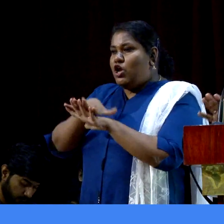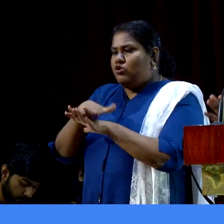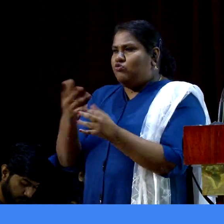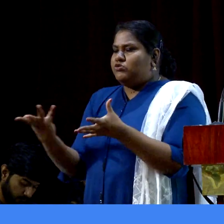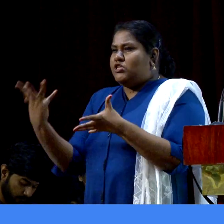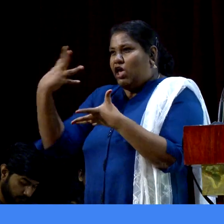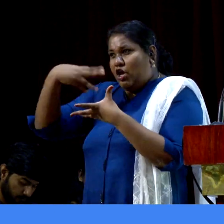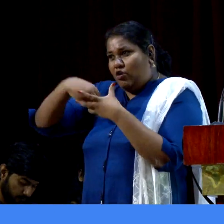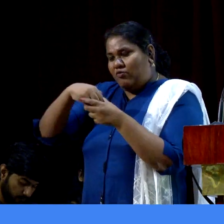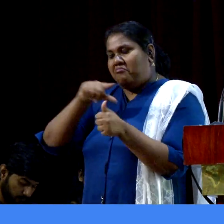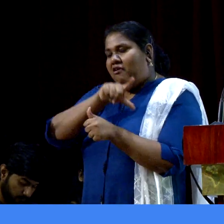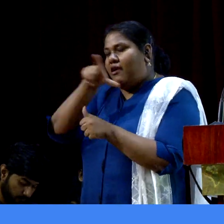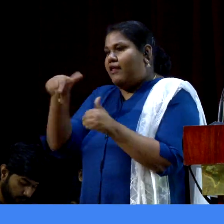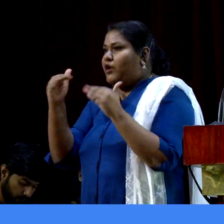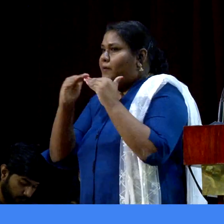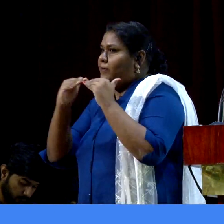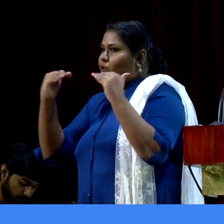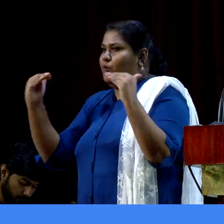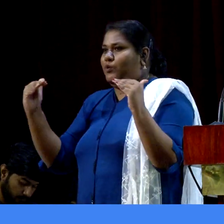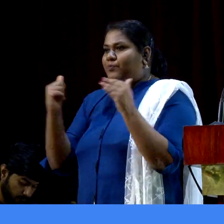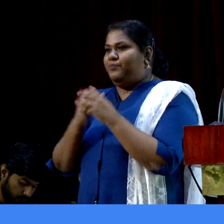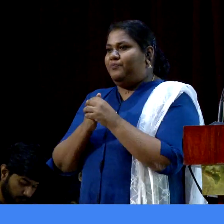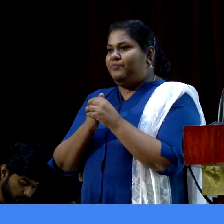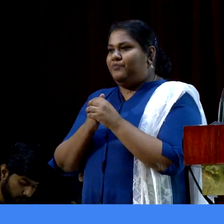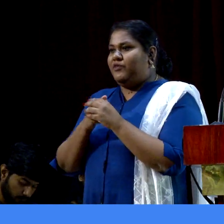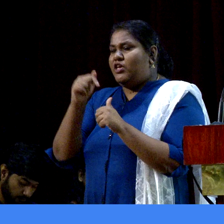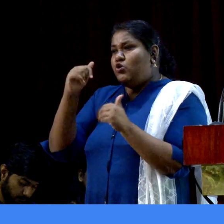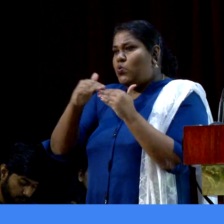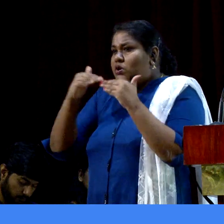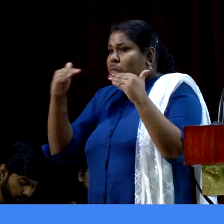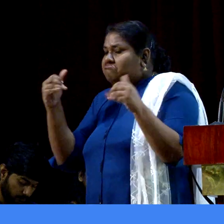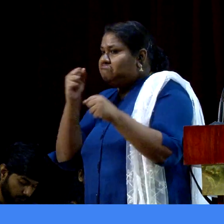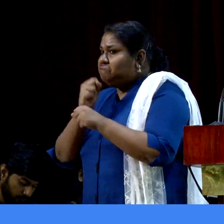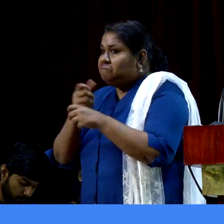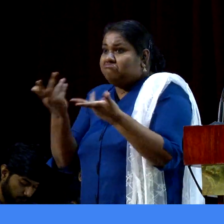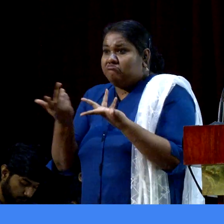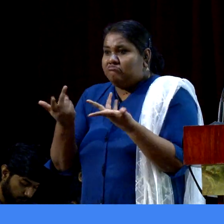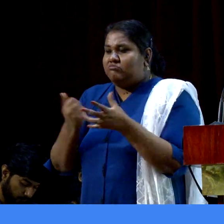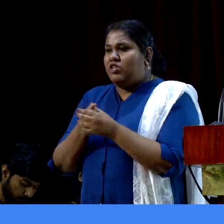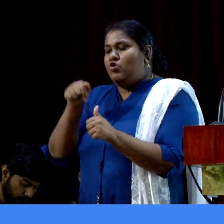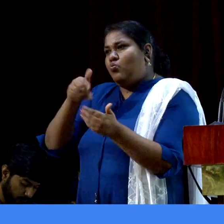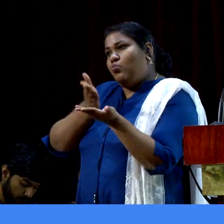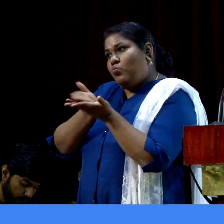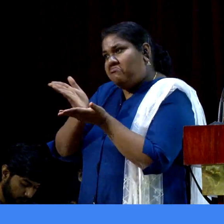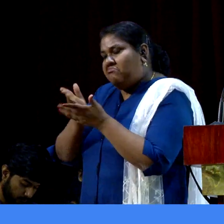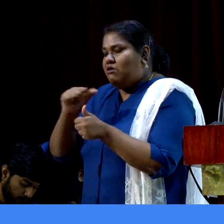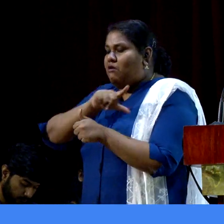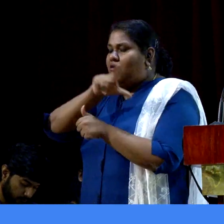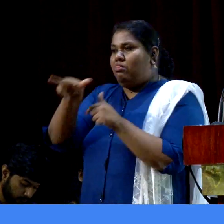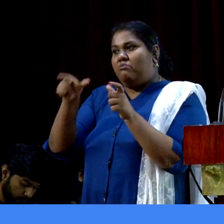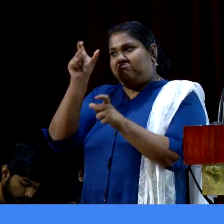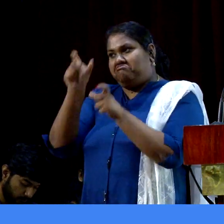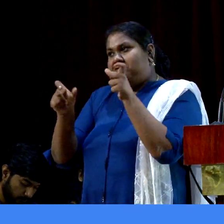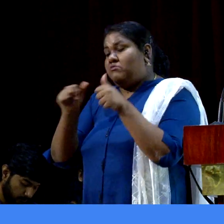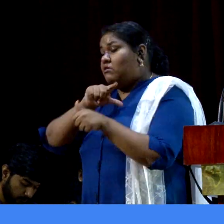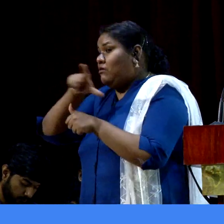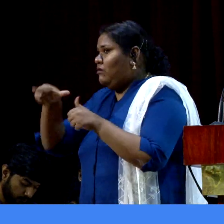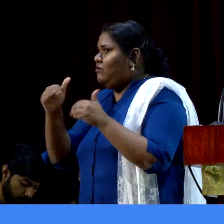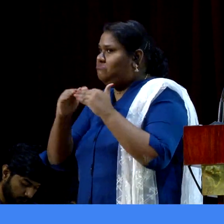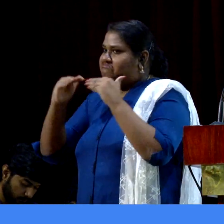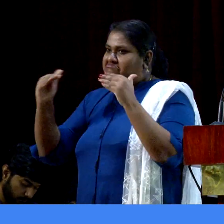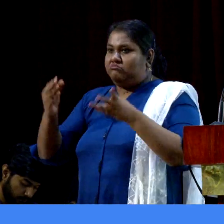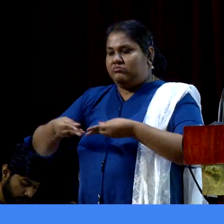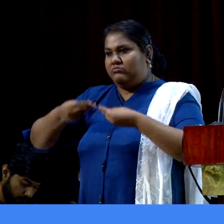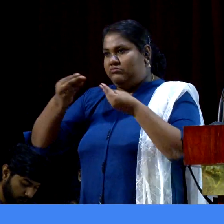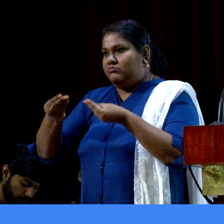ஆல். எனவே இந்த இன்க்ளூசிவ் கவர்னன்ஸ் டு ஆல் என்ற நிலையில் எல்லோருக்கும் எல்லாம் வழங்கி கொண்டிருக்கிறோம். எல்லாருக்கும்